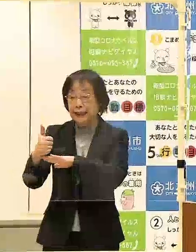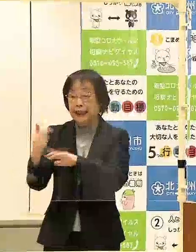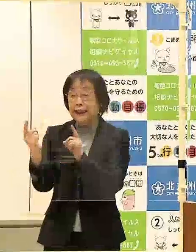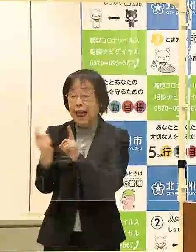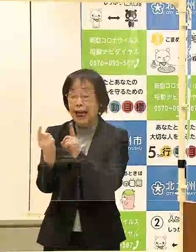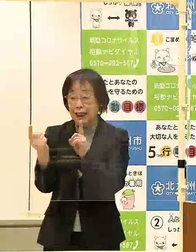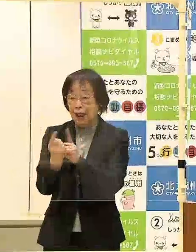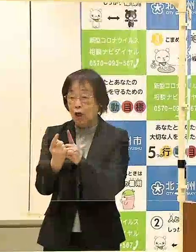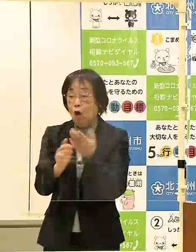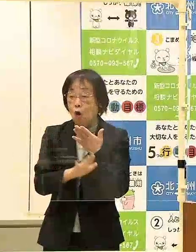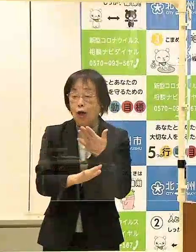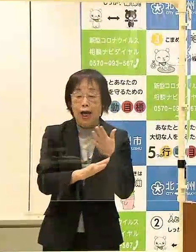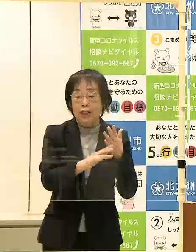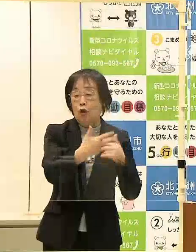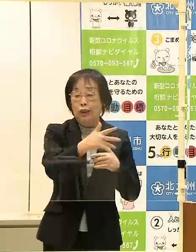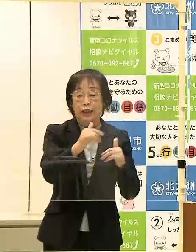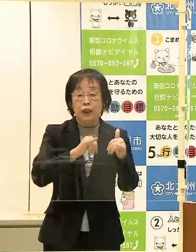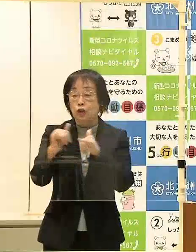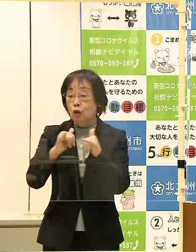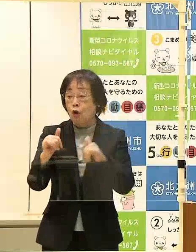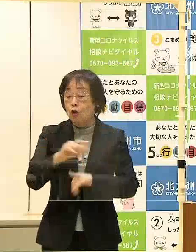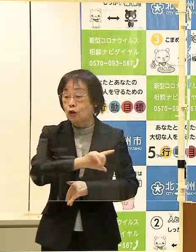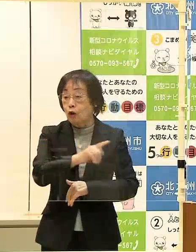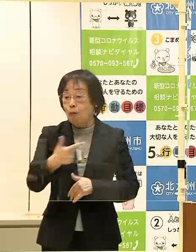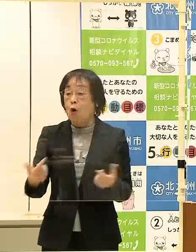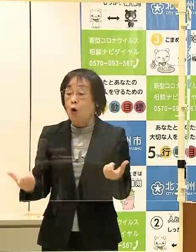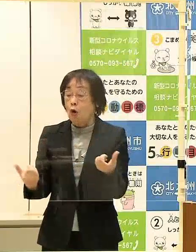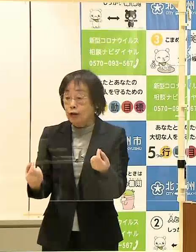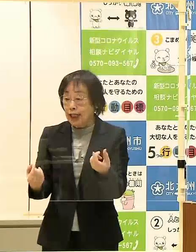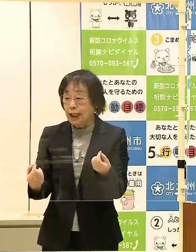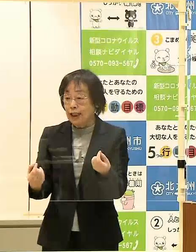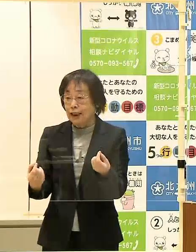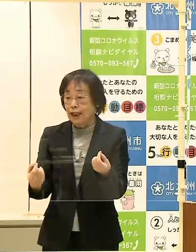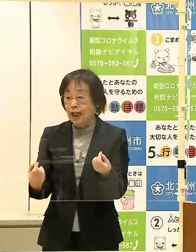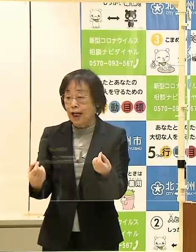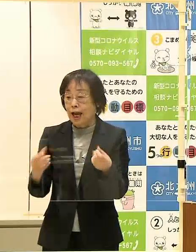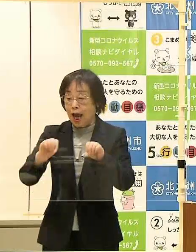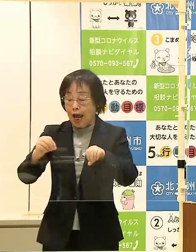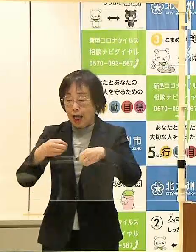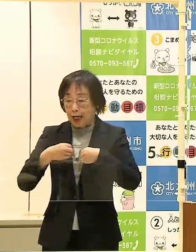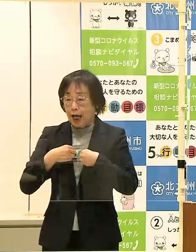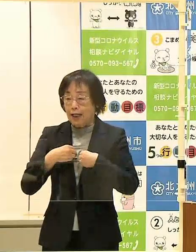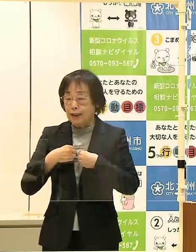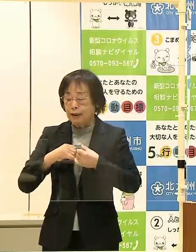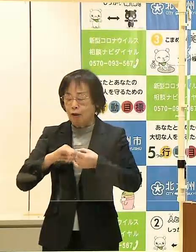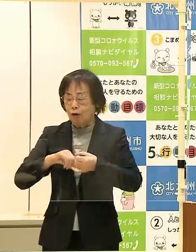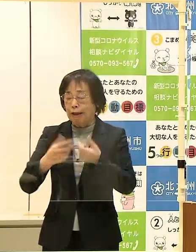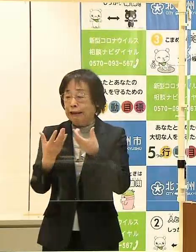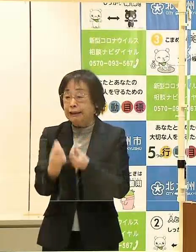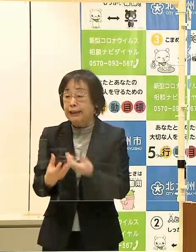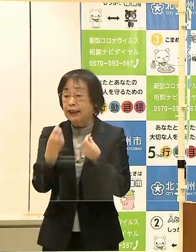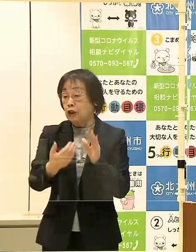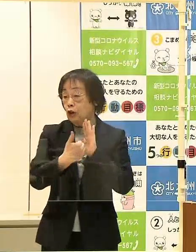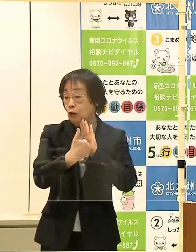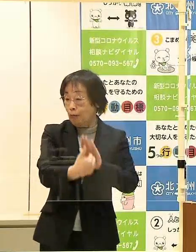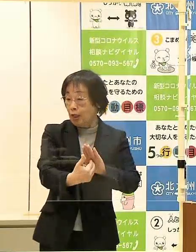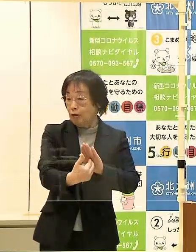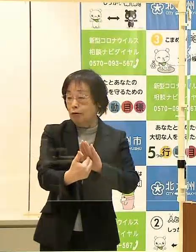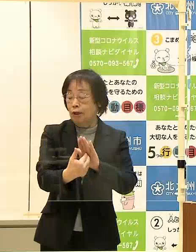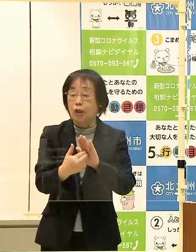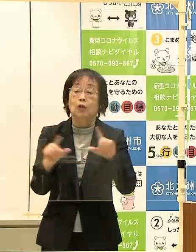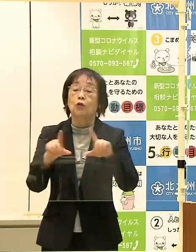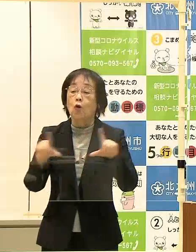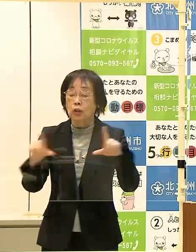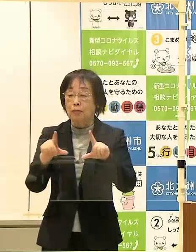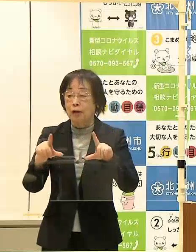市町村長のそうでありますね感染防止のためにしっかりと対応すべきだというのはもう当然なんですが一方によってそれによっ